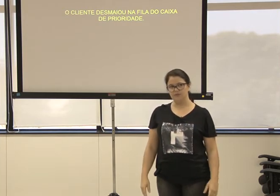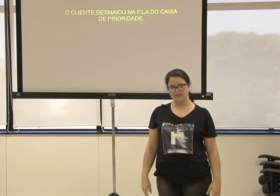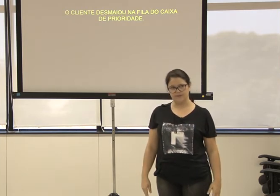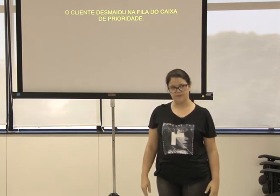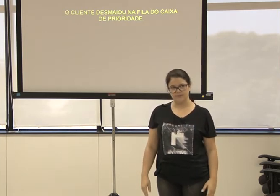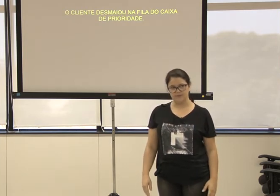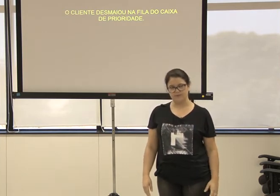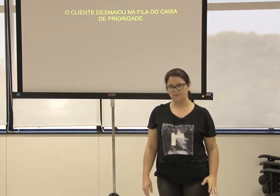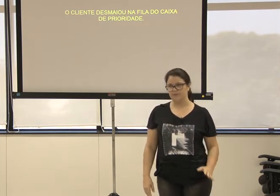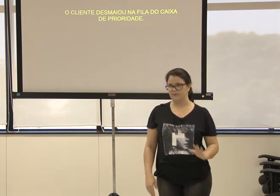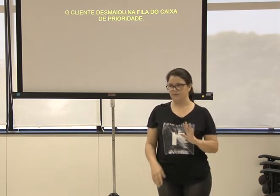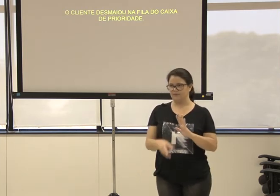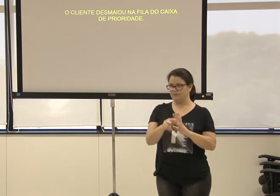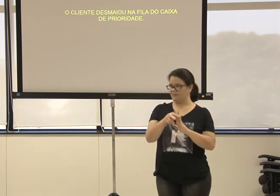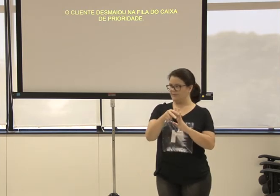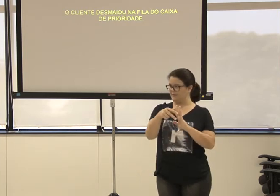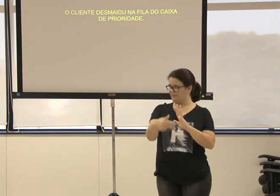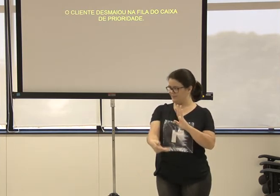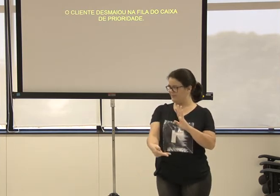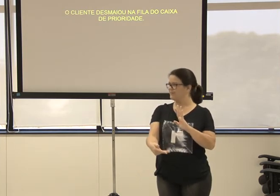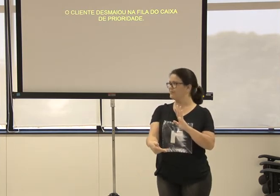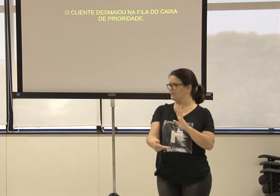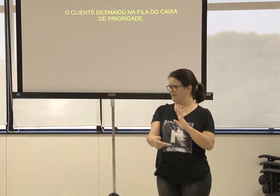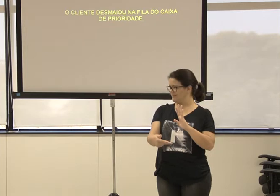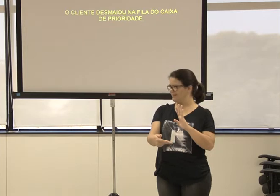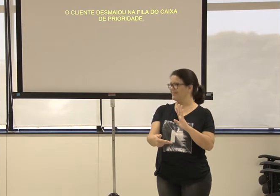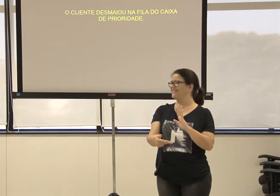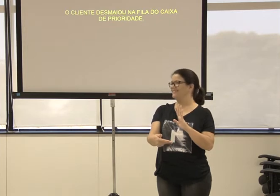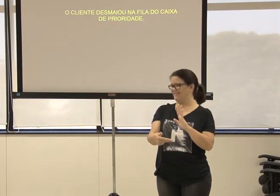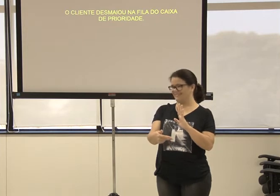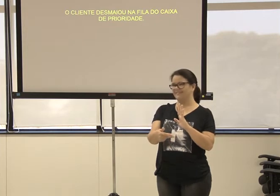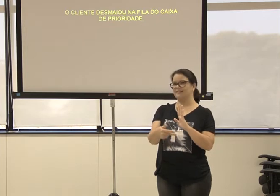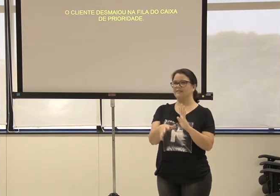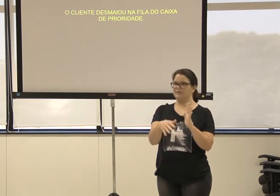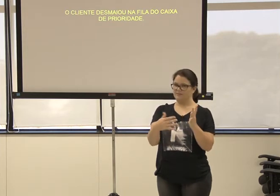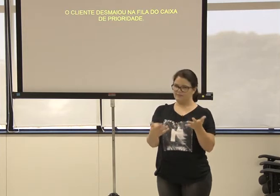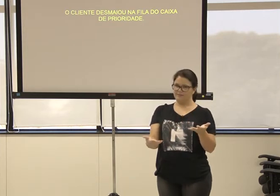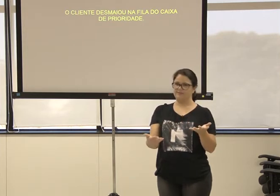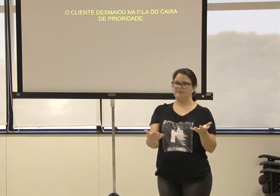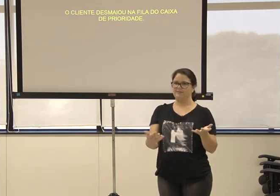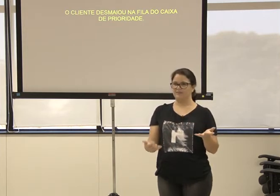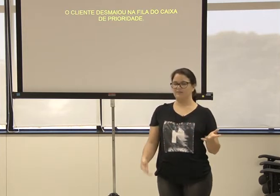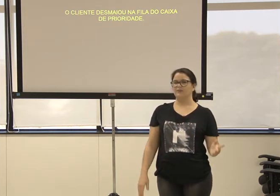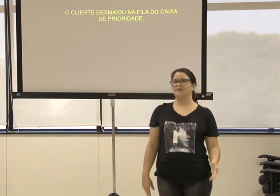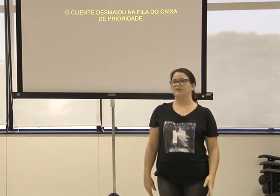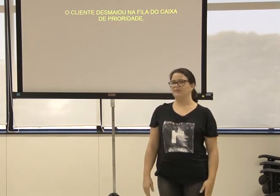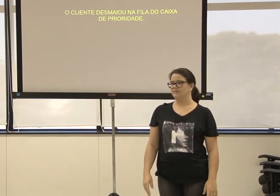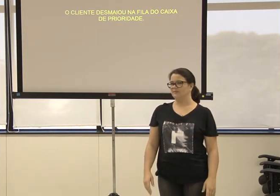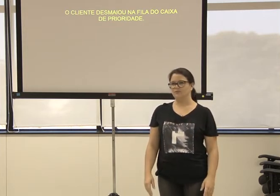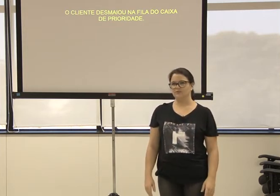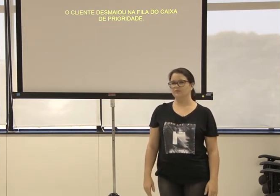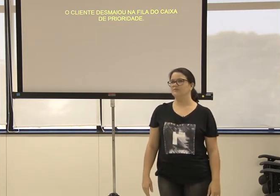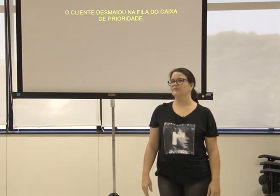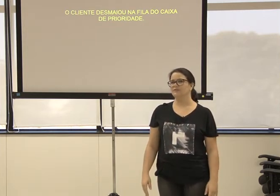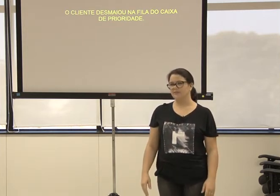cego. Ou deficiente, ou idoso, ou é a prioridade